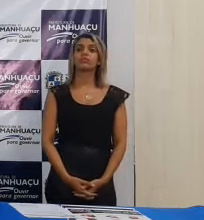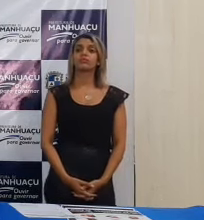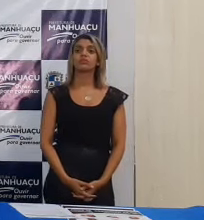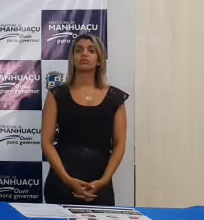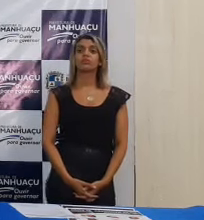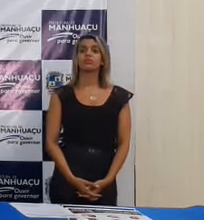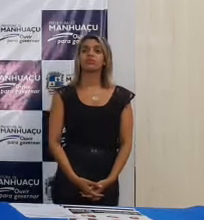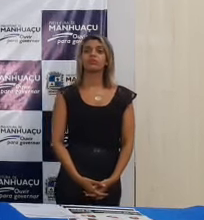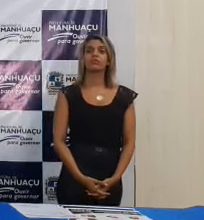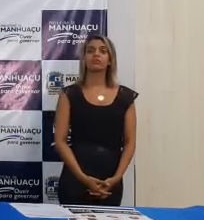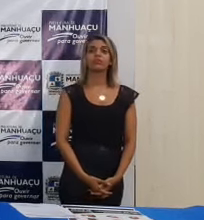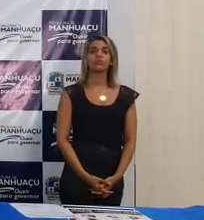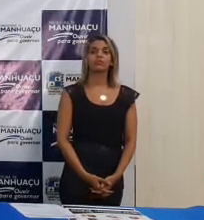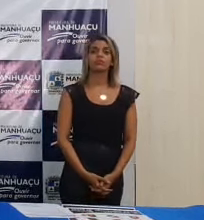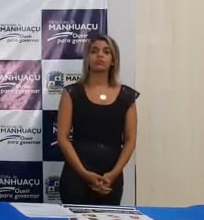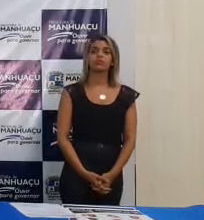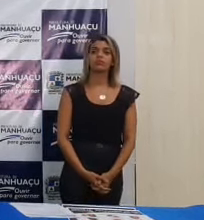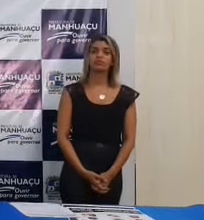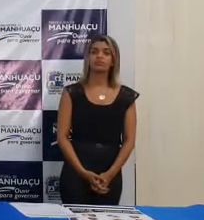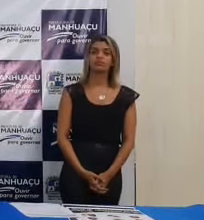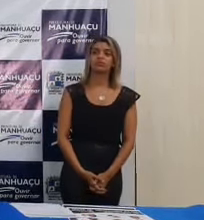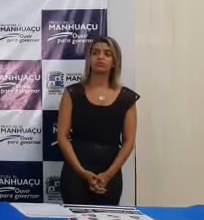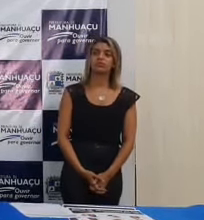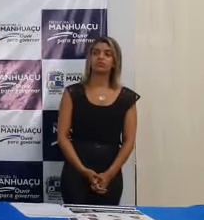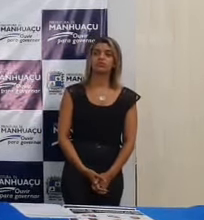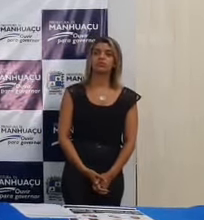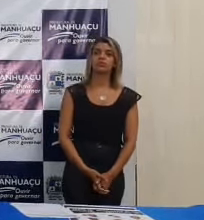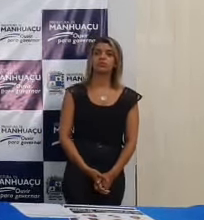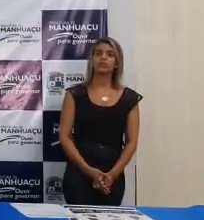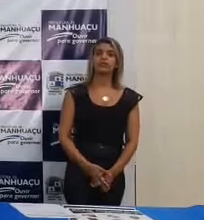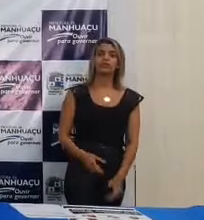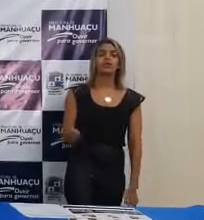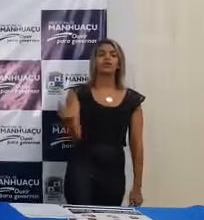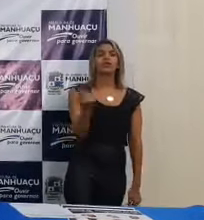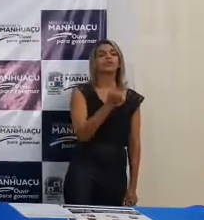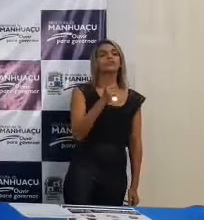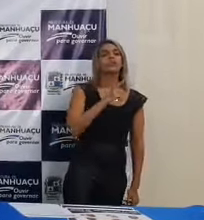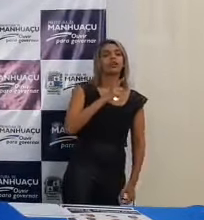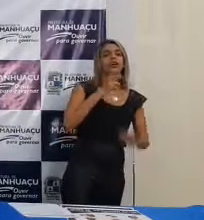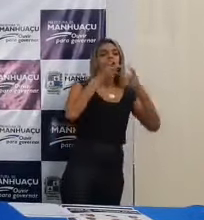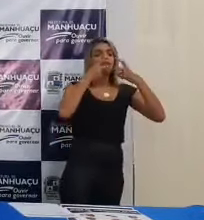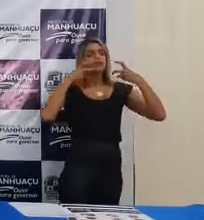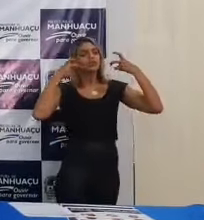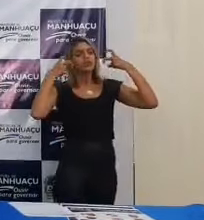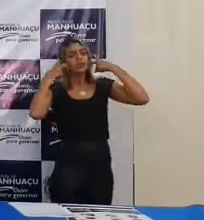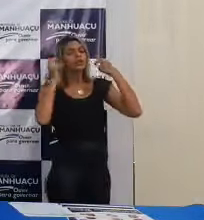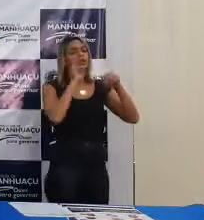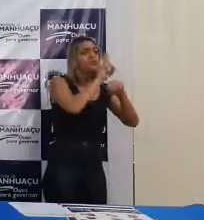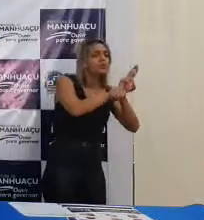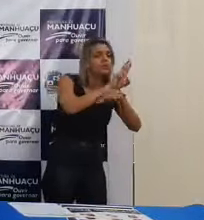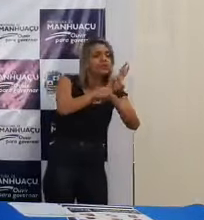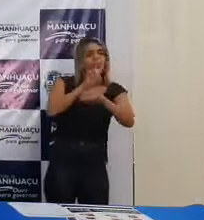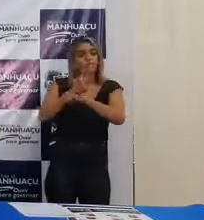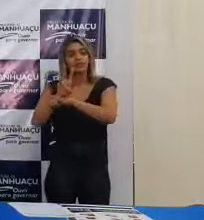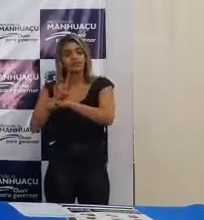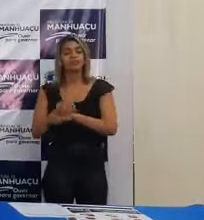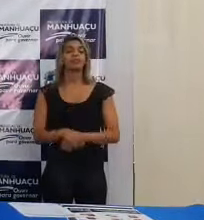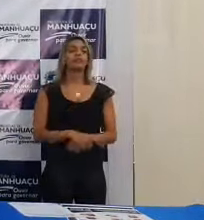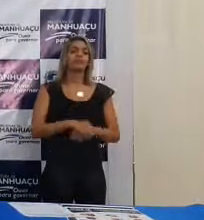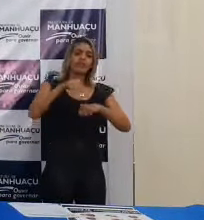poder limita-se ao nosso estabelecimento de fiscalizar, de cobrar o uso de máscara. Nas ruas, isso é impossível. A gente